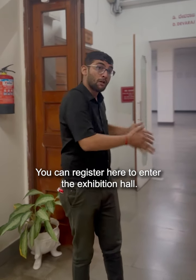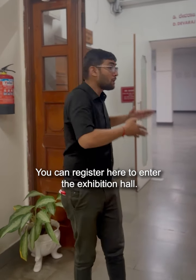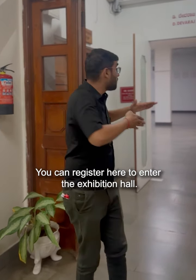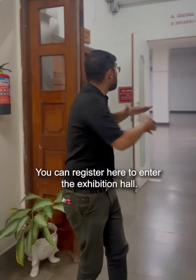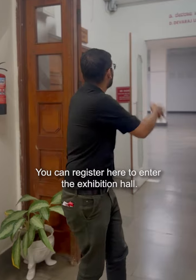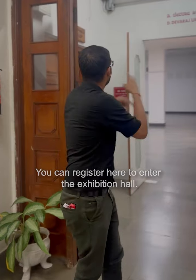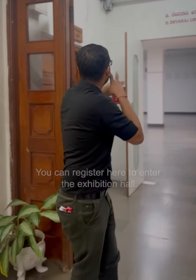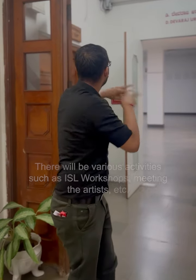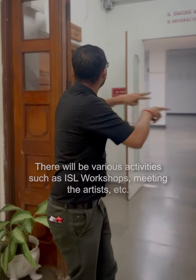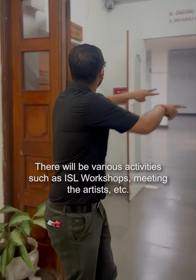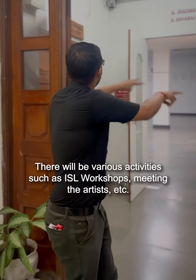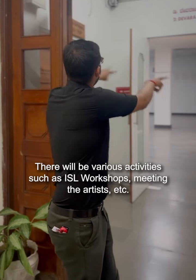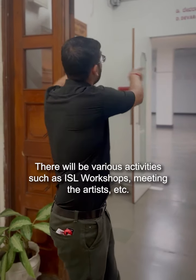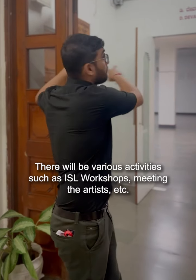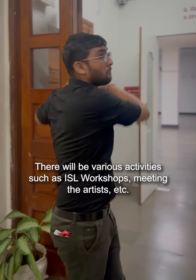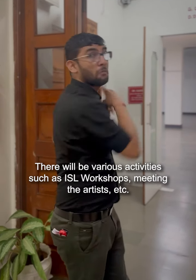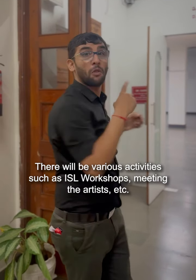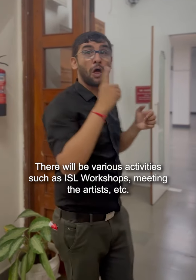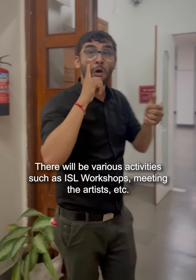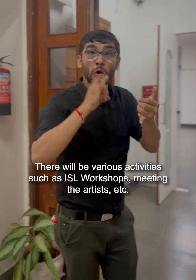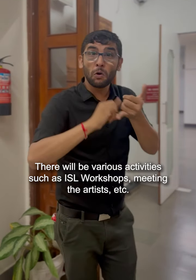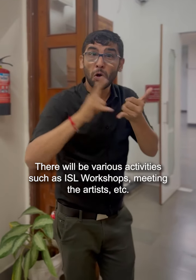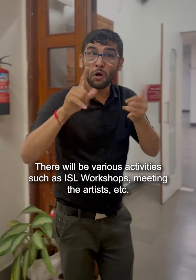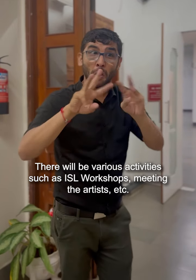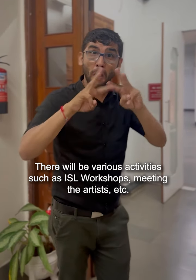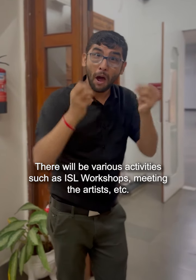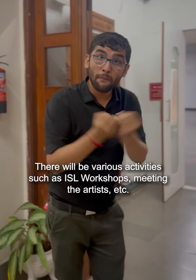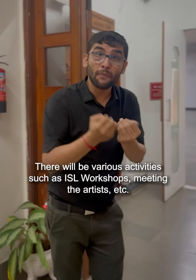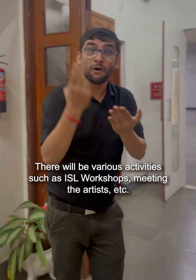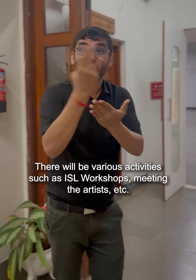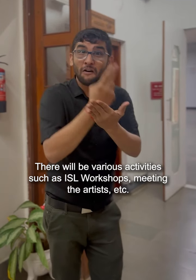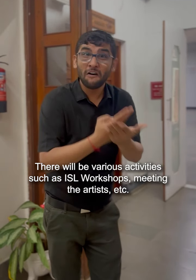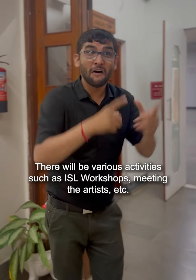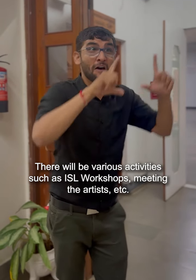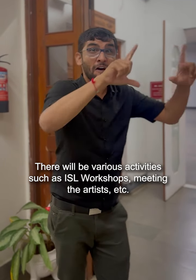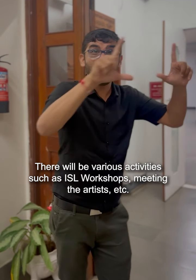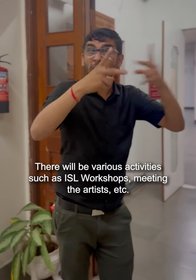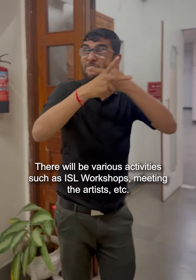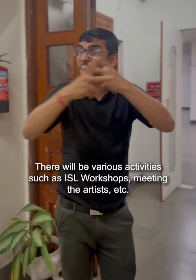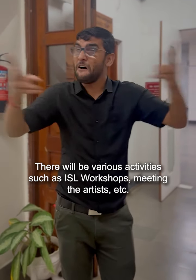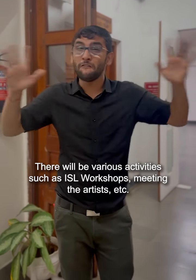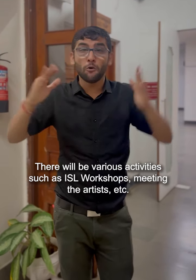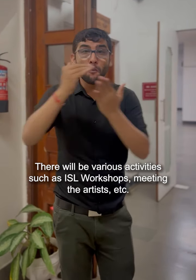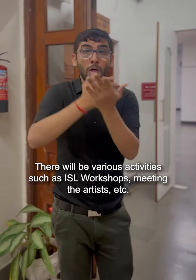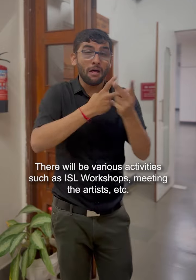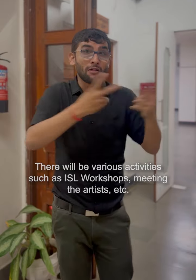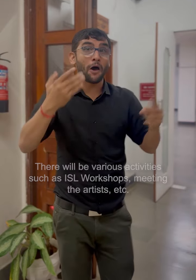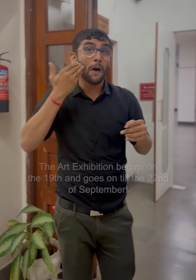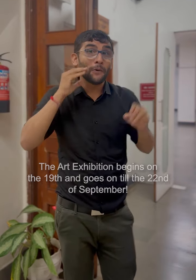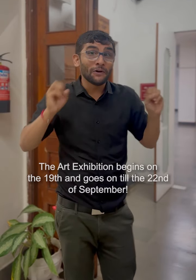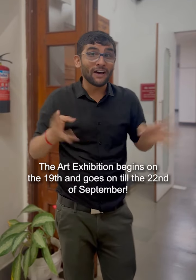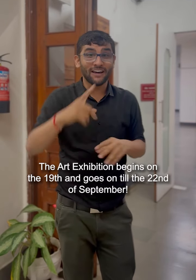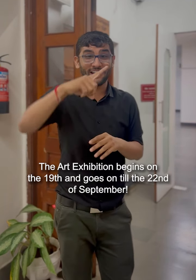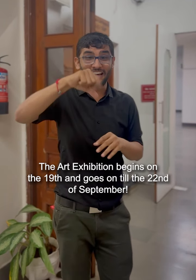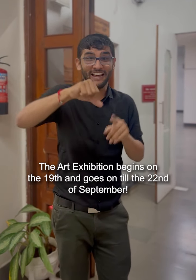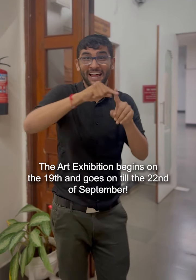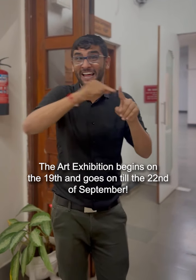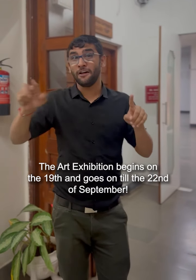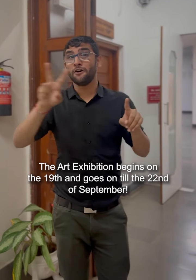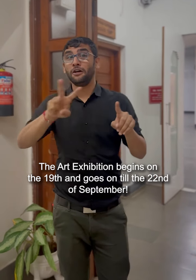में प्रवेश करने पर आप विभिन्न गतिविधियां जैसे ISL कार्यशालाएं, पेंटिंग्स, कलाकृतियां इत्यादि देख सकते हैं 19 सितंबर